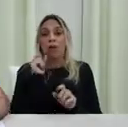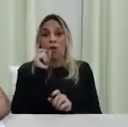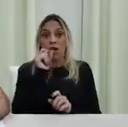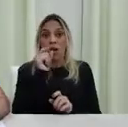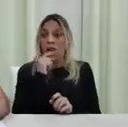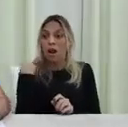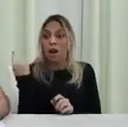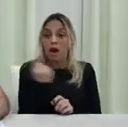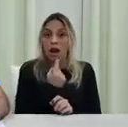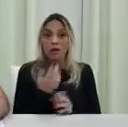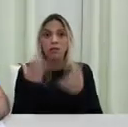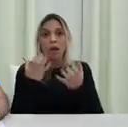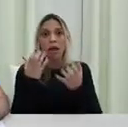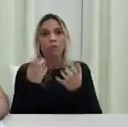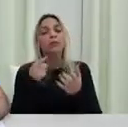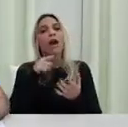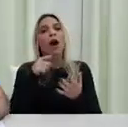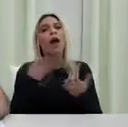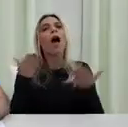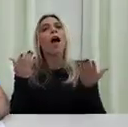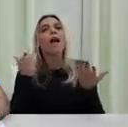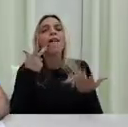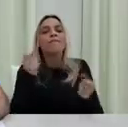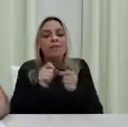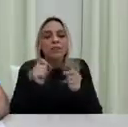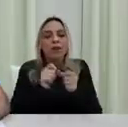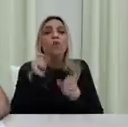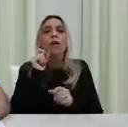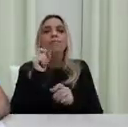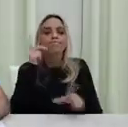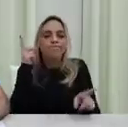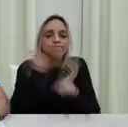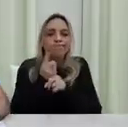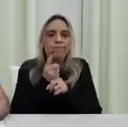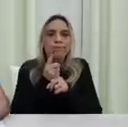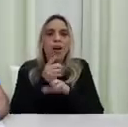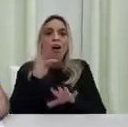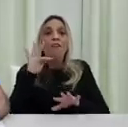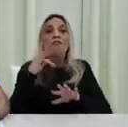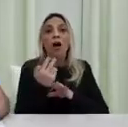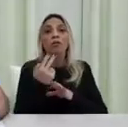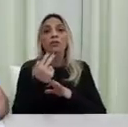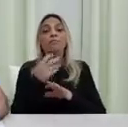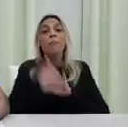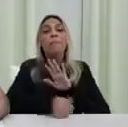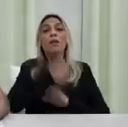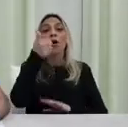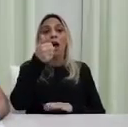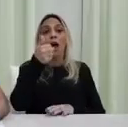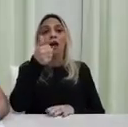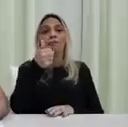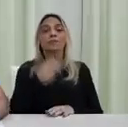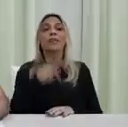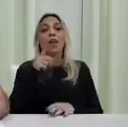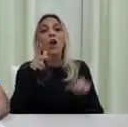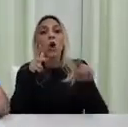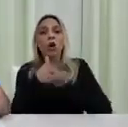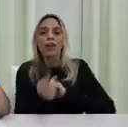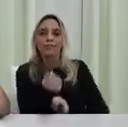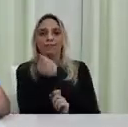quer fazer agora? Combater as fraudes. Gasta mais de 2 bilhões de reais por ano com essa rúbrica e devemos combater isso